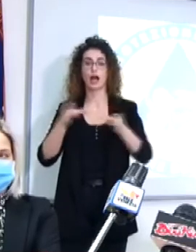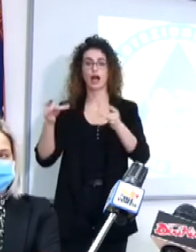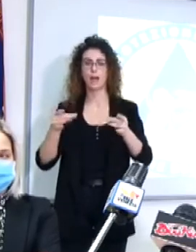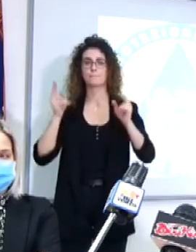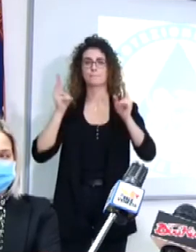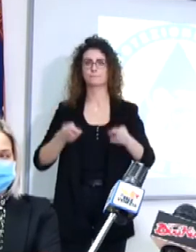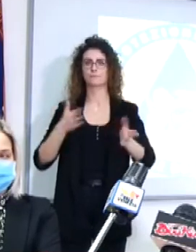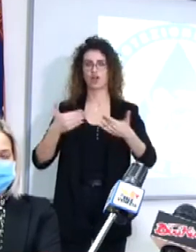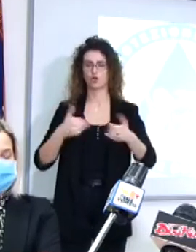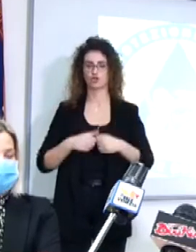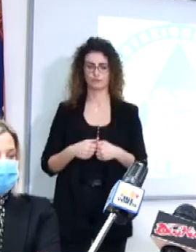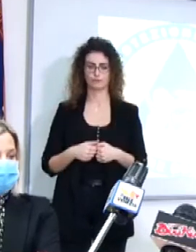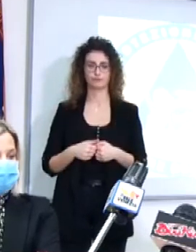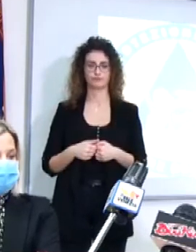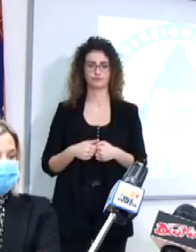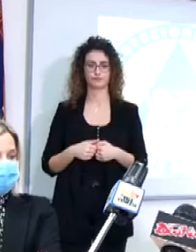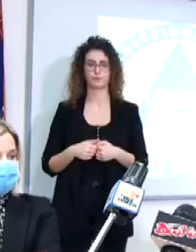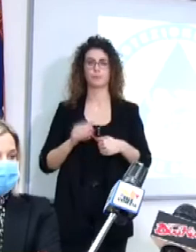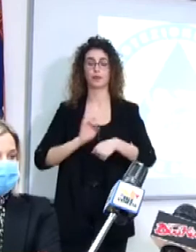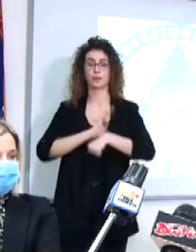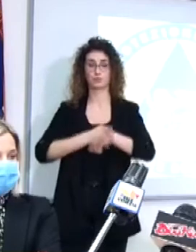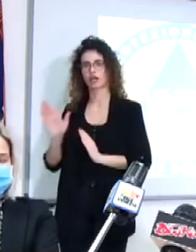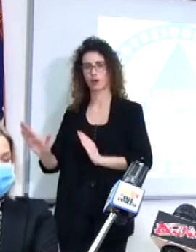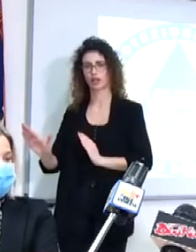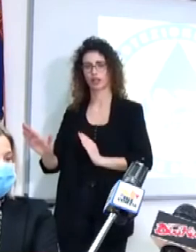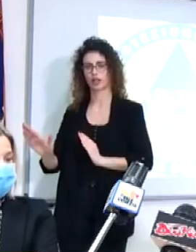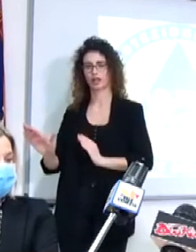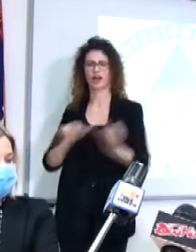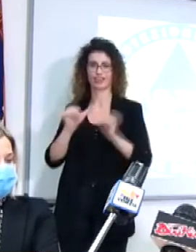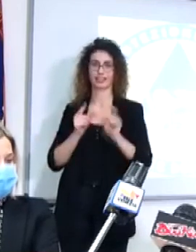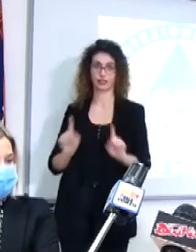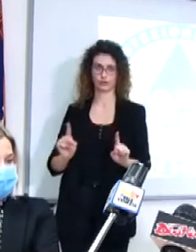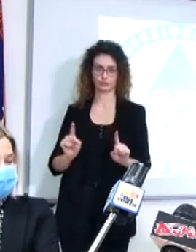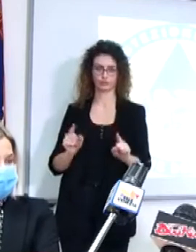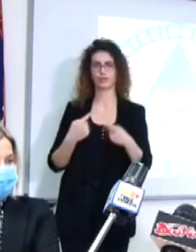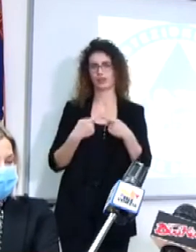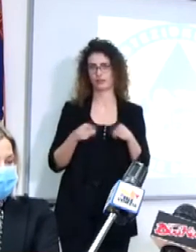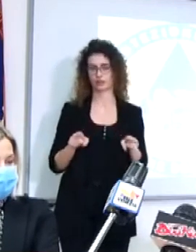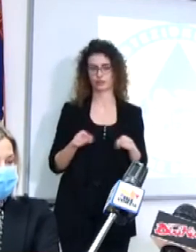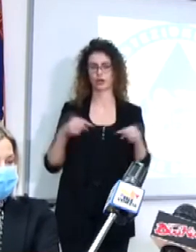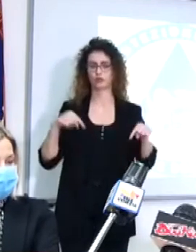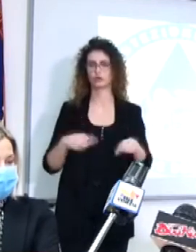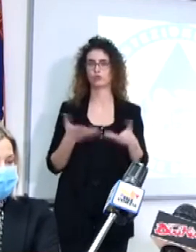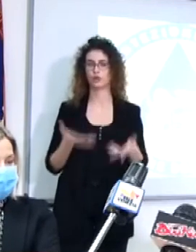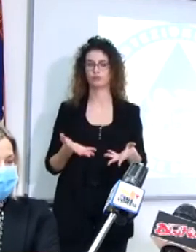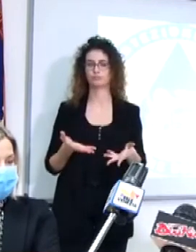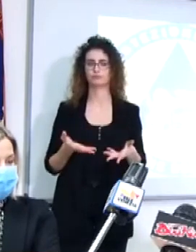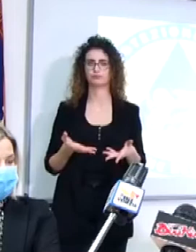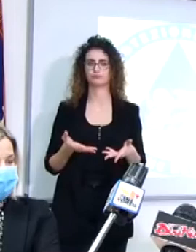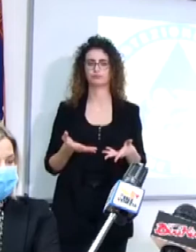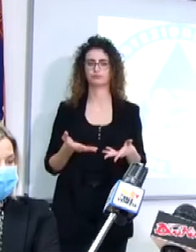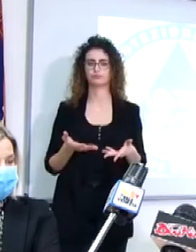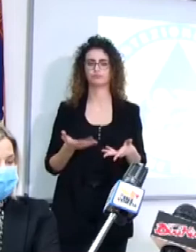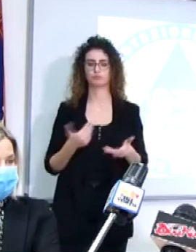di questa maggiore facilità di diffusione del virus allora noi che cosa abbiamo diciamo stiamo